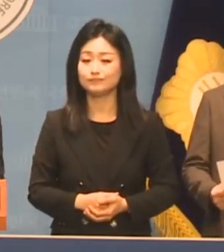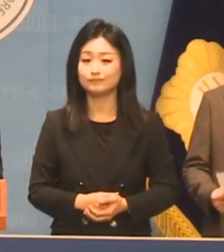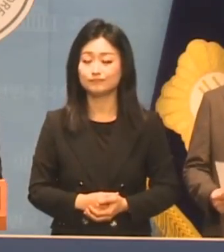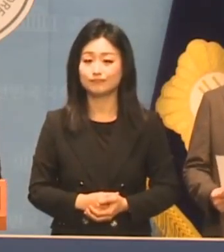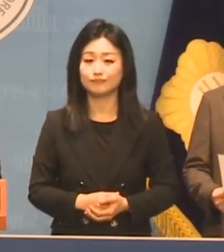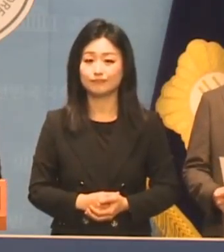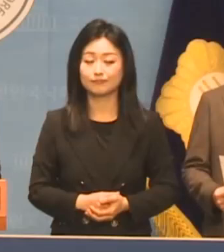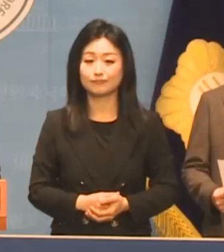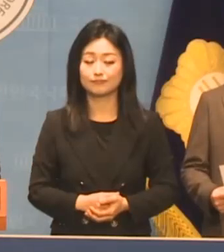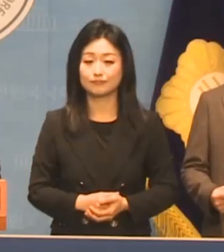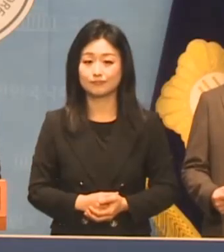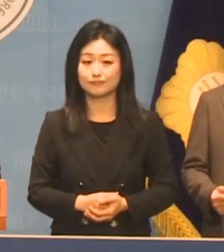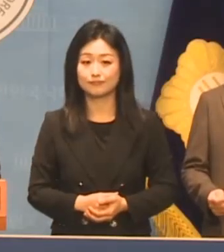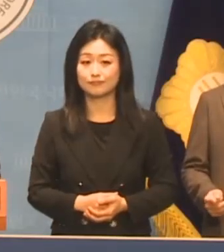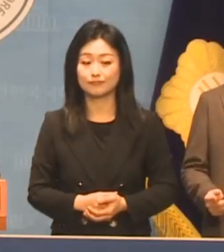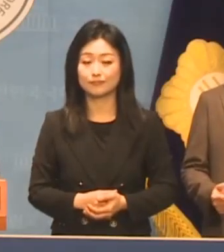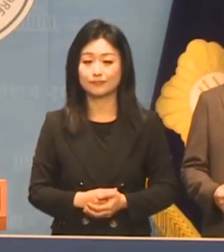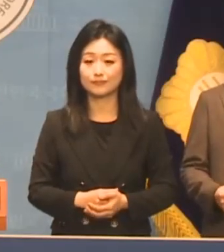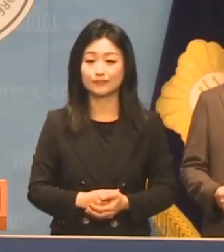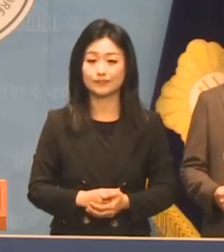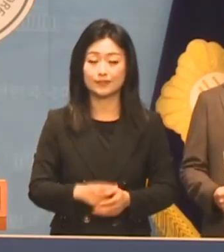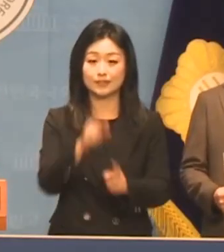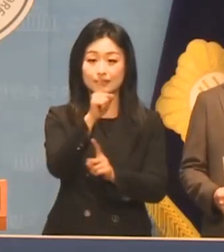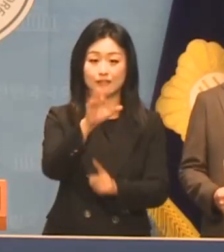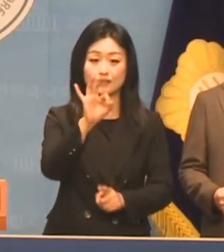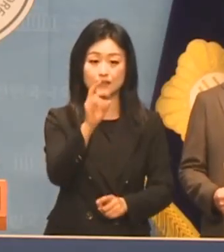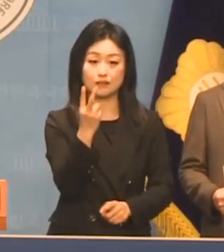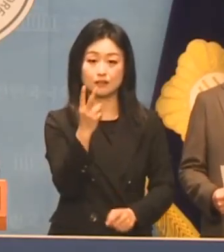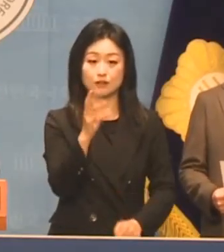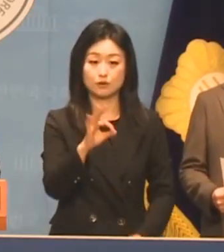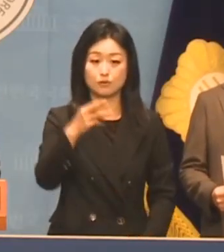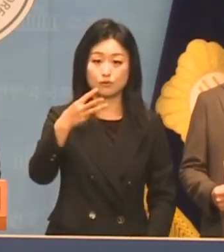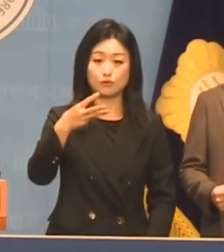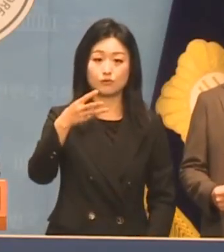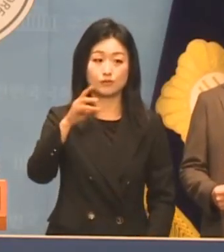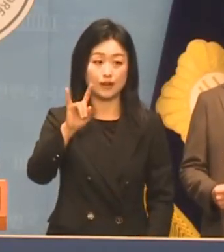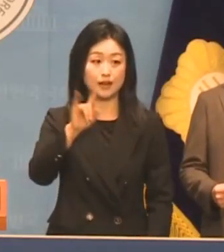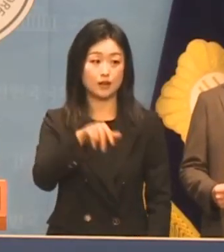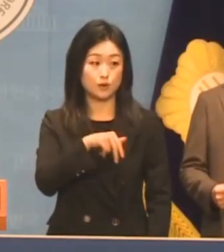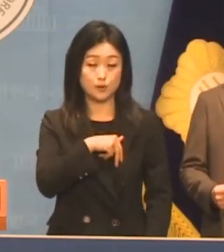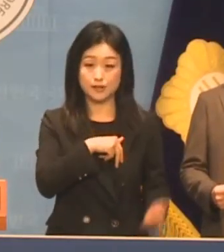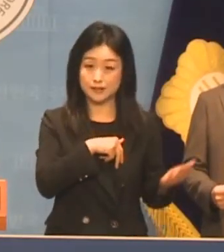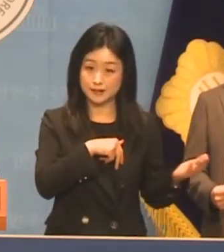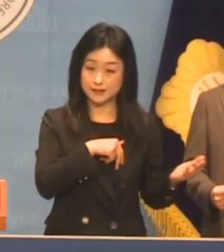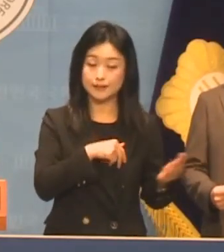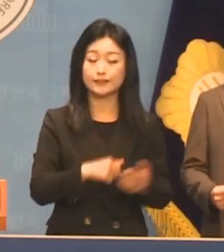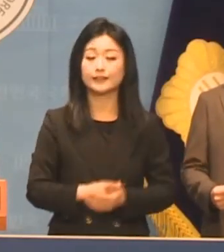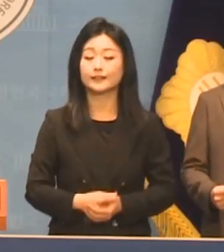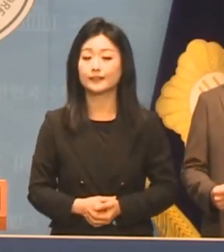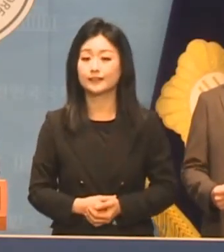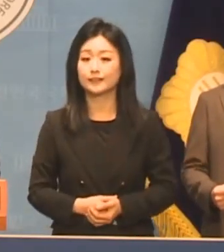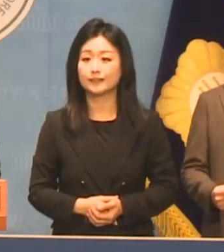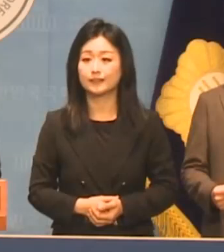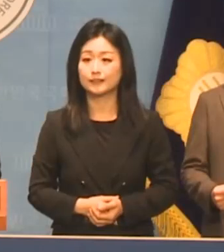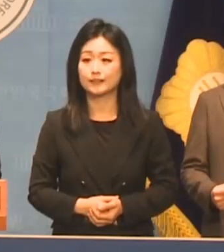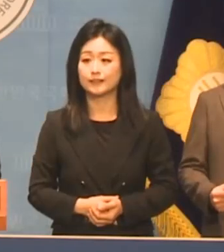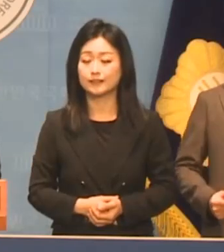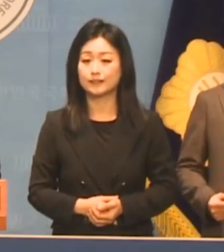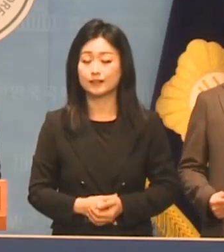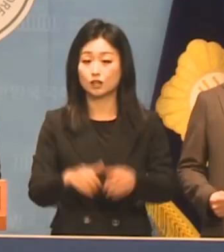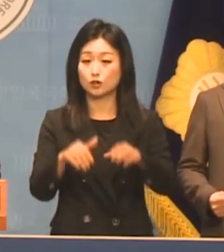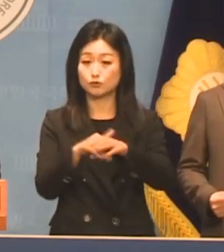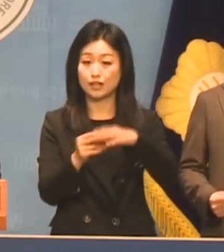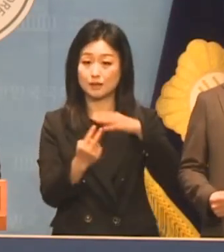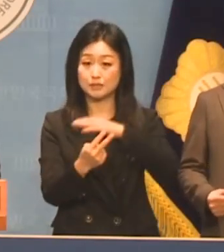현 강릉시의 산업위원장 이용래 의원님, 네, 감사합니다.